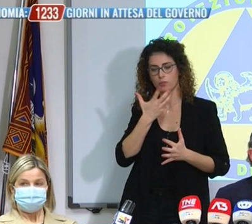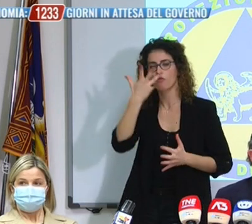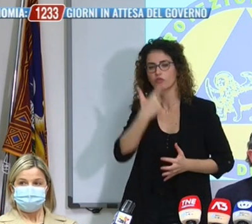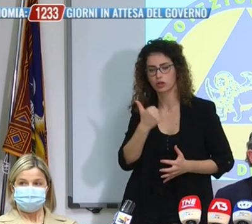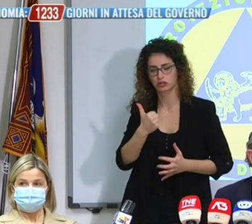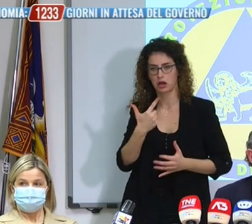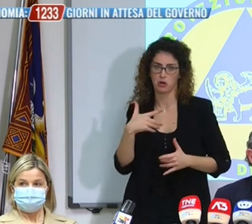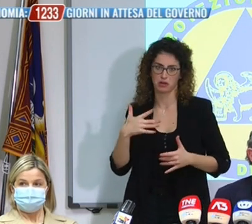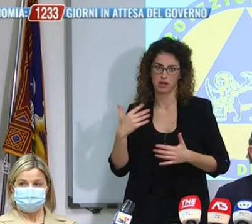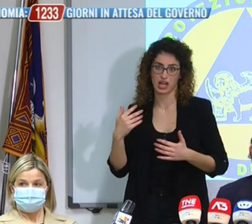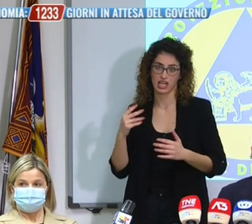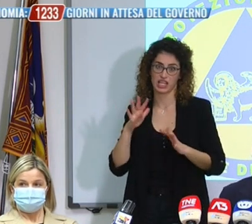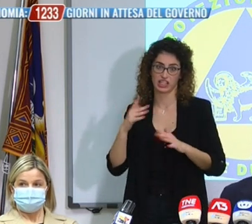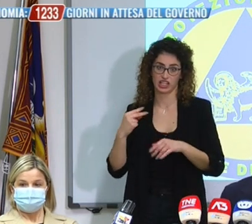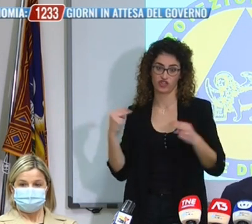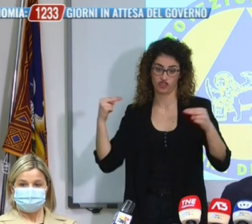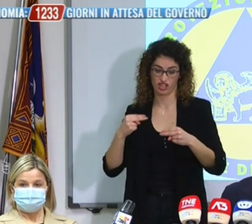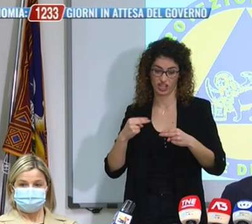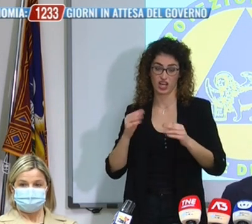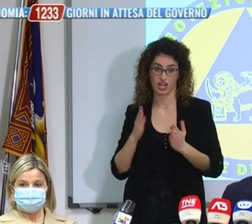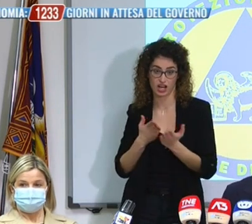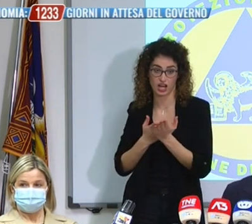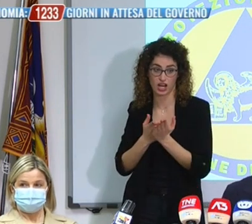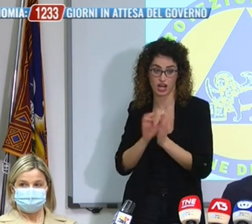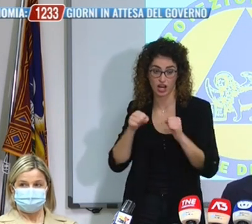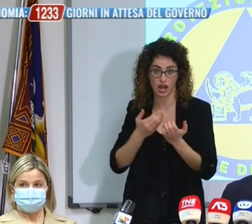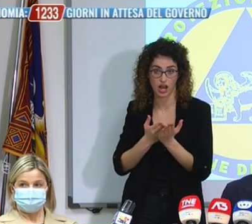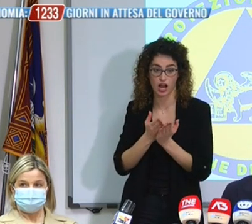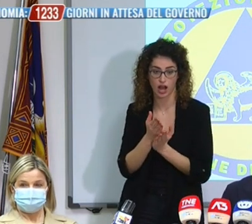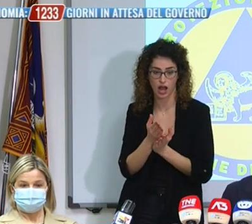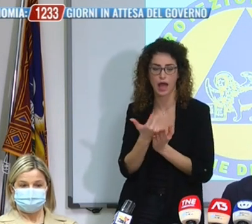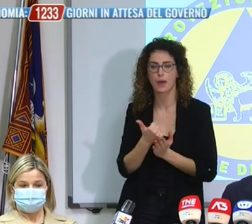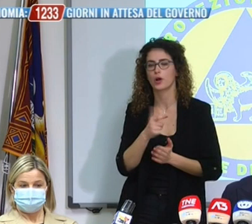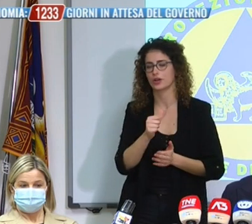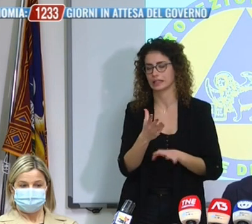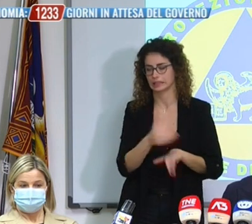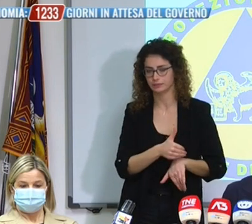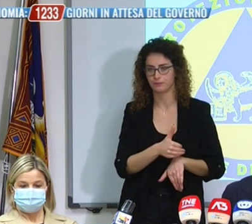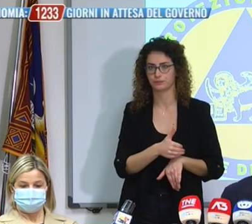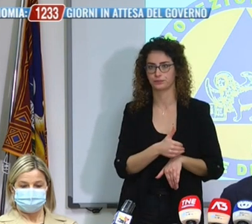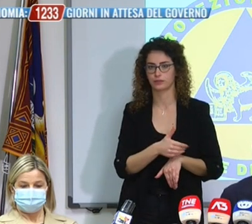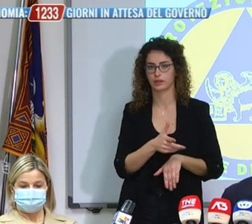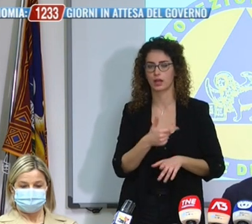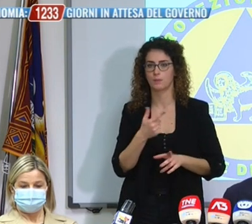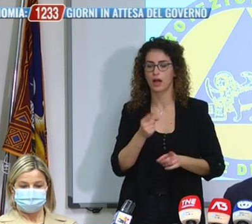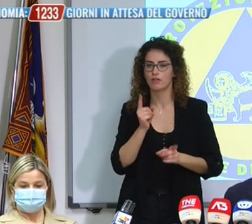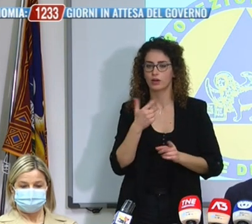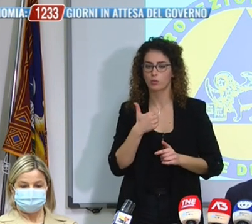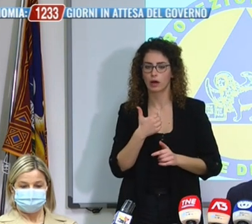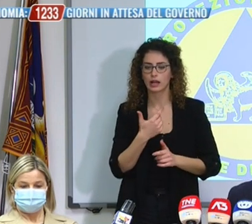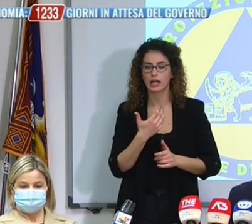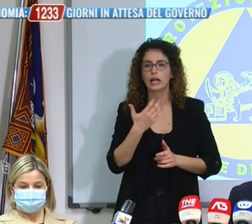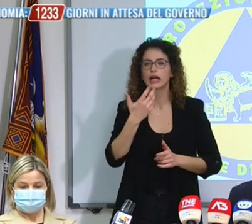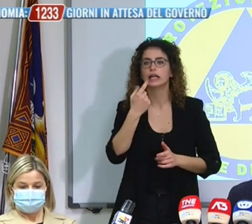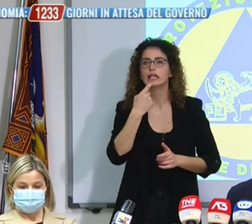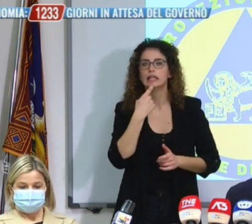per 10 anni in Veneto, poi ce l'ha tolto col decreto Lorenzin. Però è pur vero che vanno anche rispettate quelle persone che scelgono di vaccinarsi,